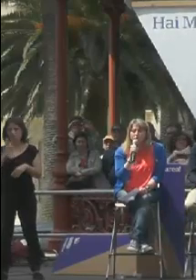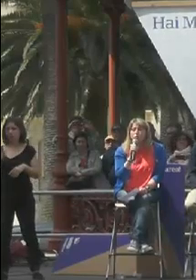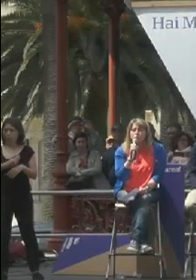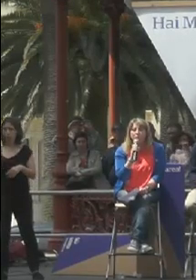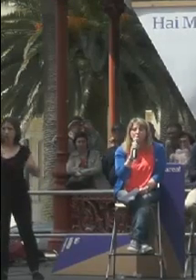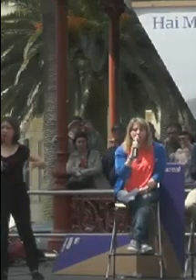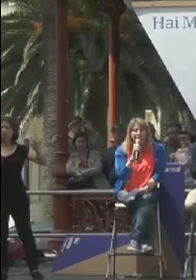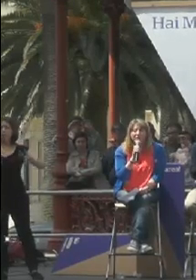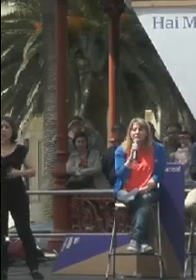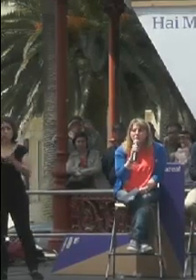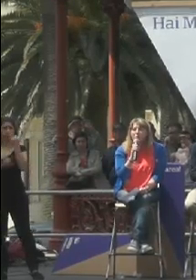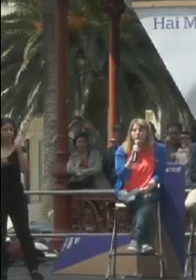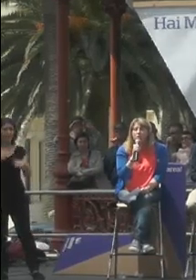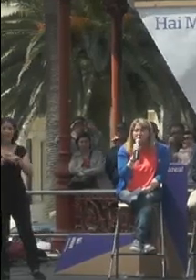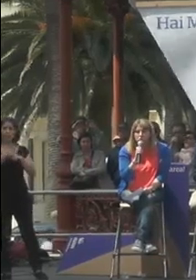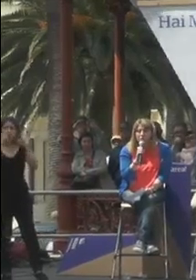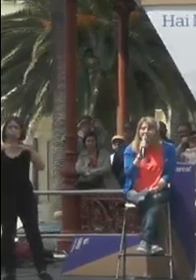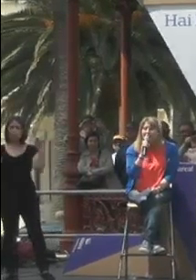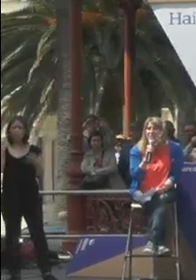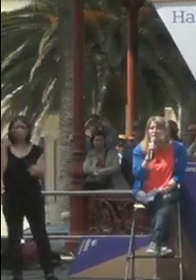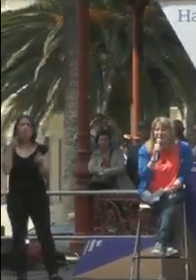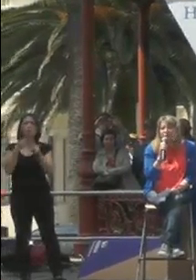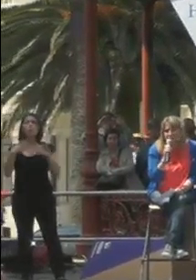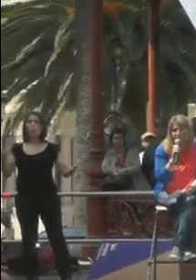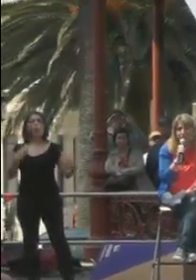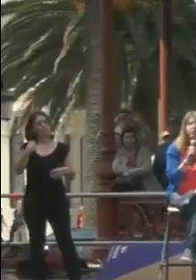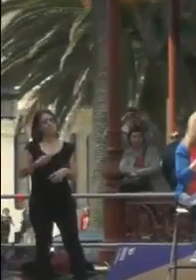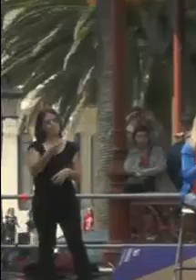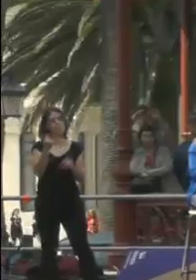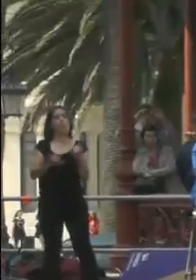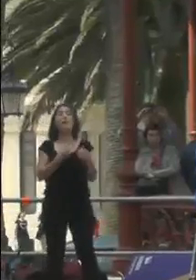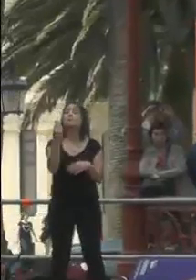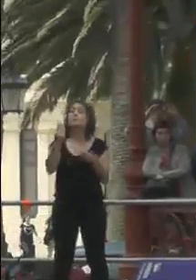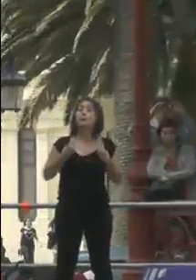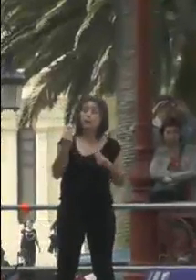son os cartos públicos, para que a xente viva un pouquiño mellor e sexan máis felices.